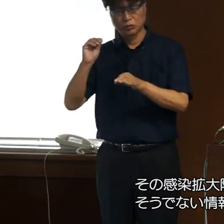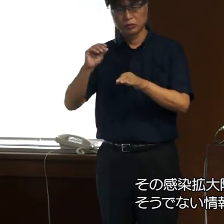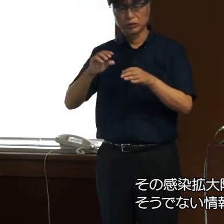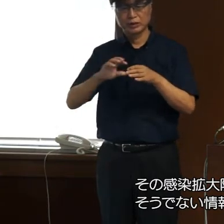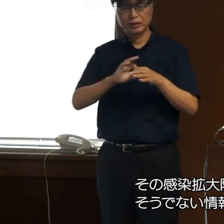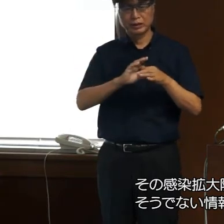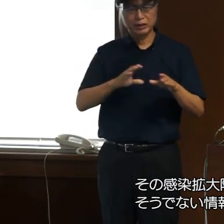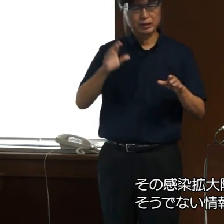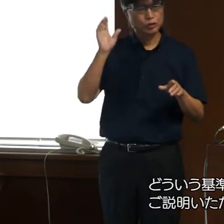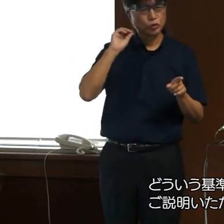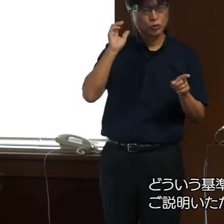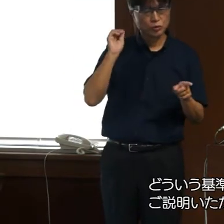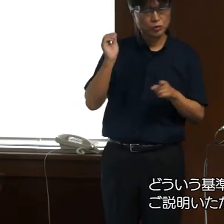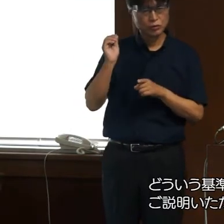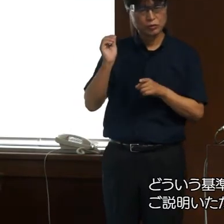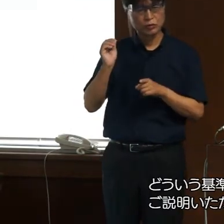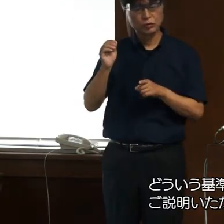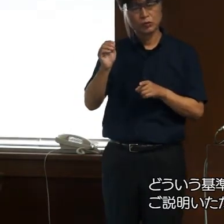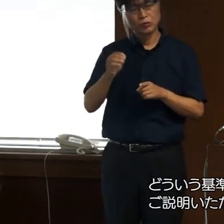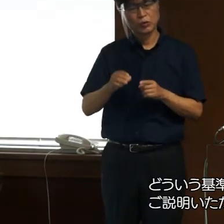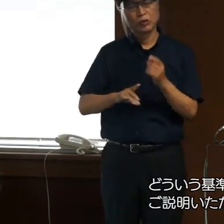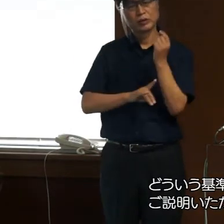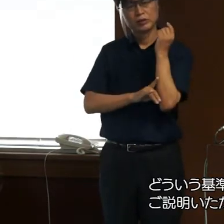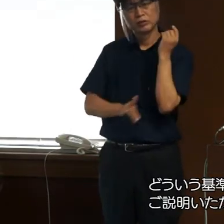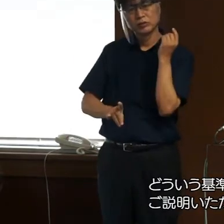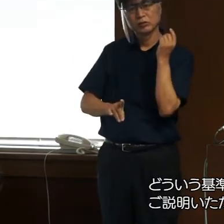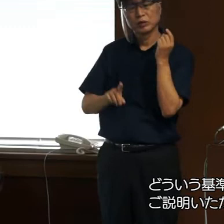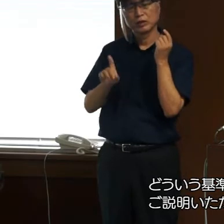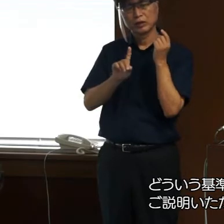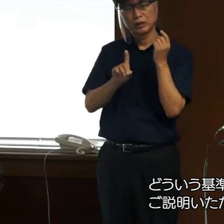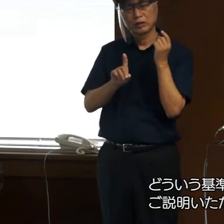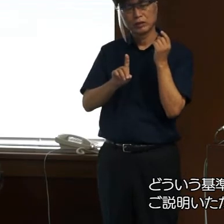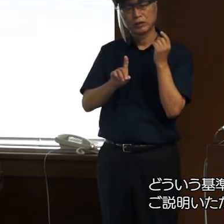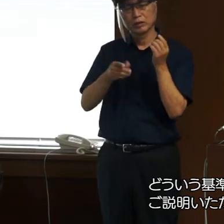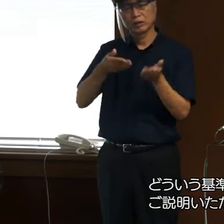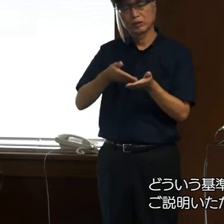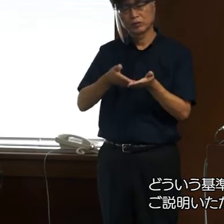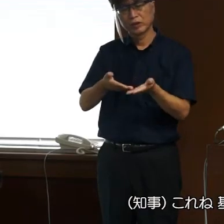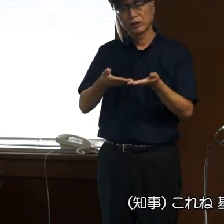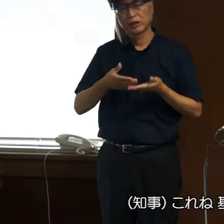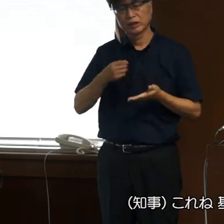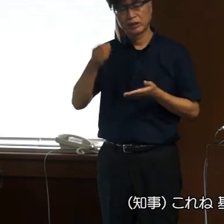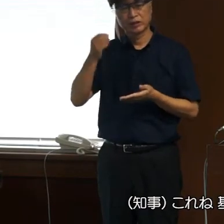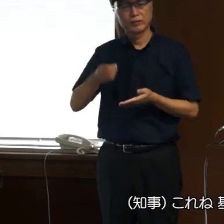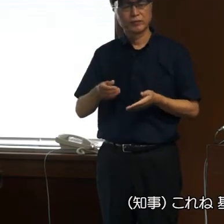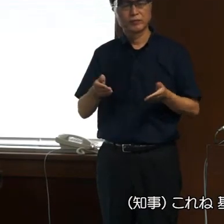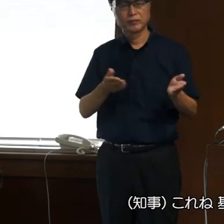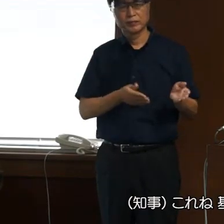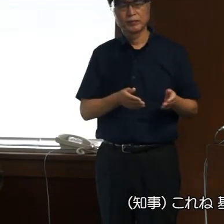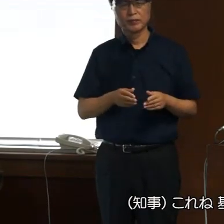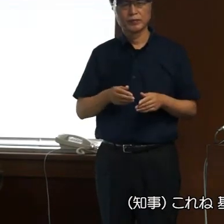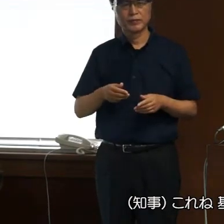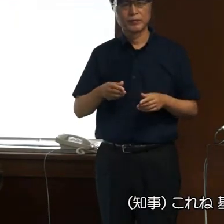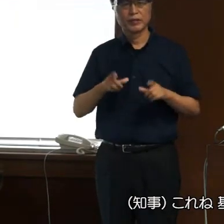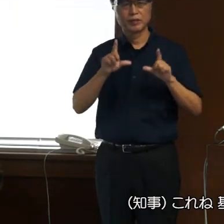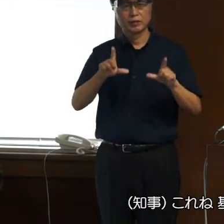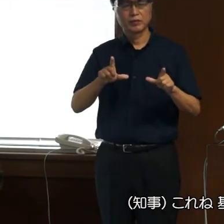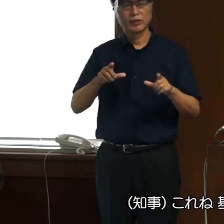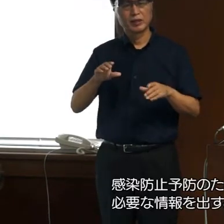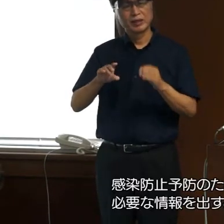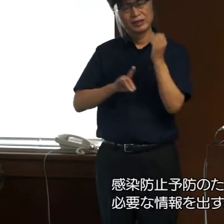報というのはどういう基準なのかというのをご説明いただけますでしょうか。 このね、基準って非常に難し